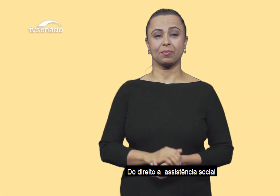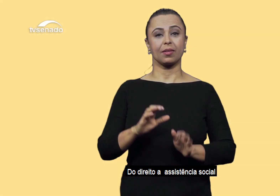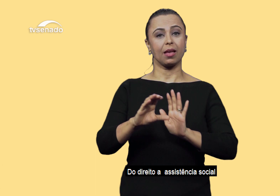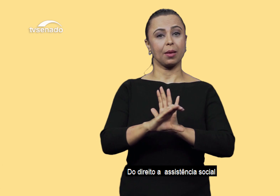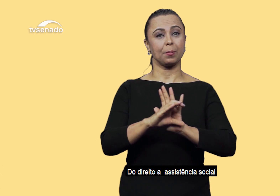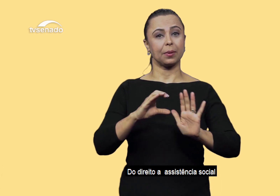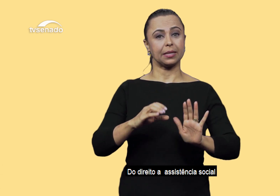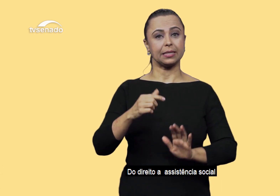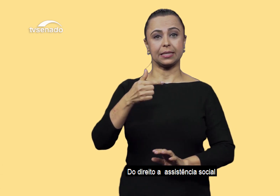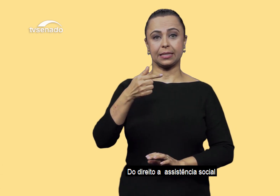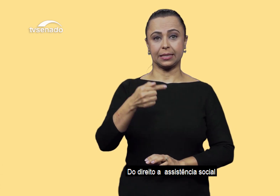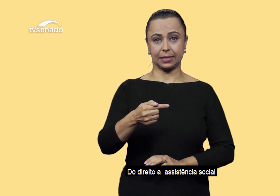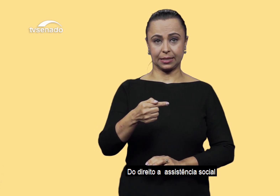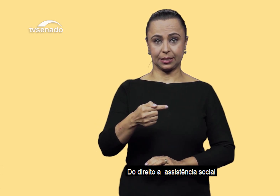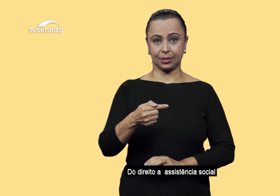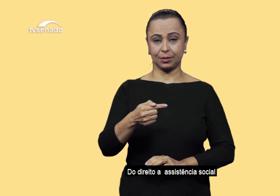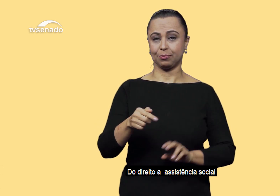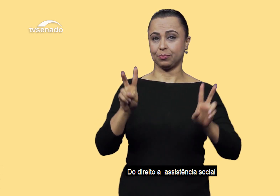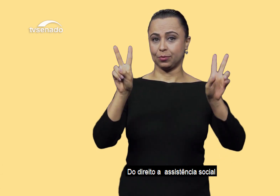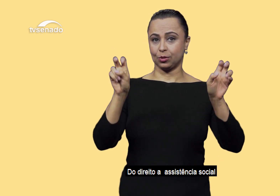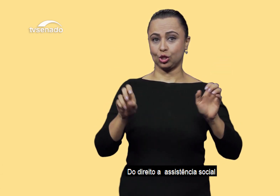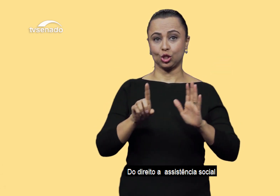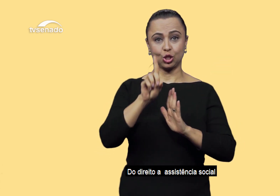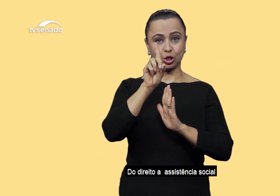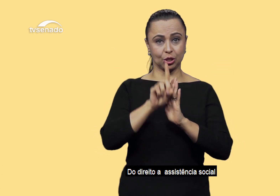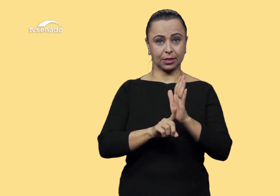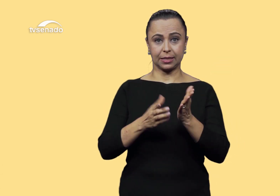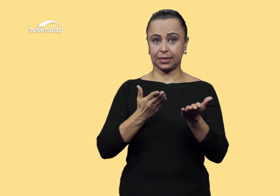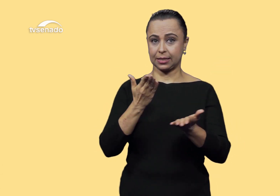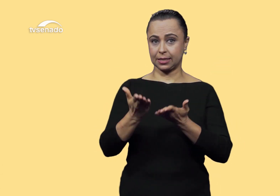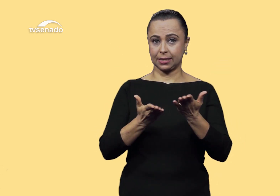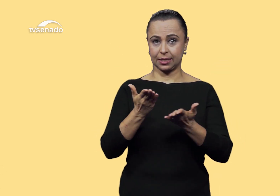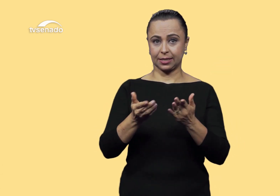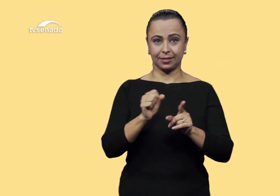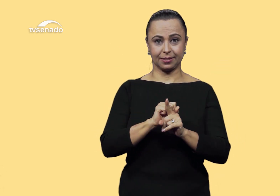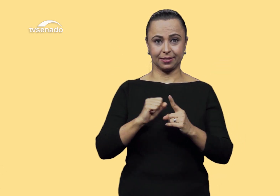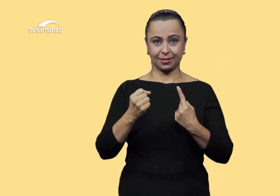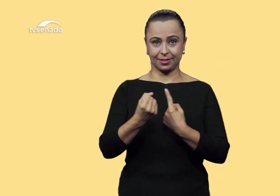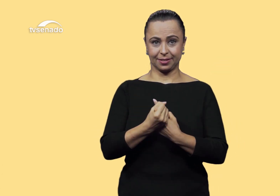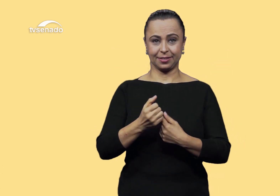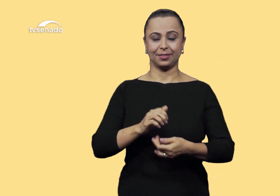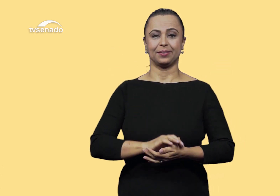Capítulo 7 Do direito à assistência social